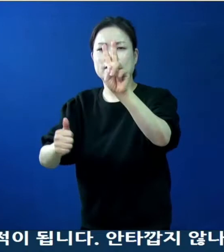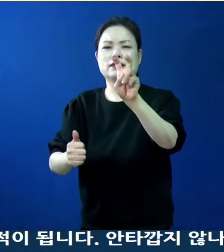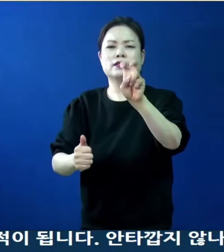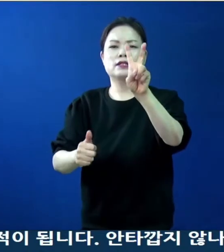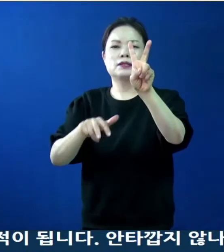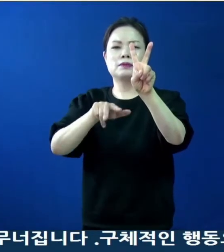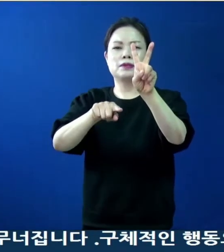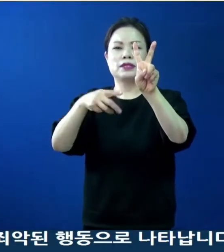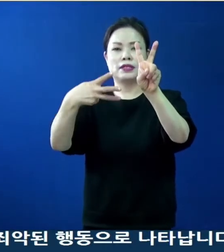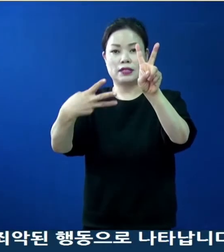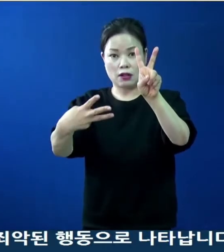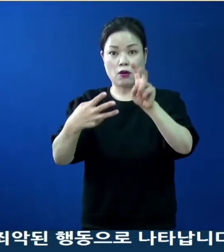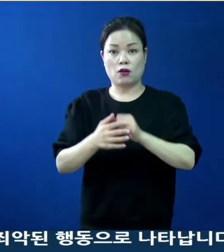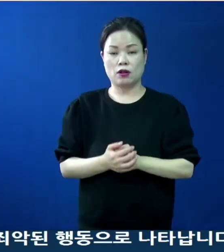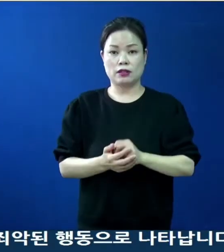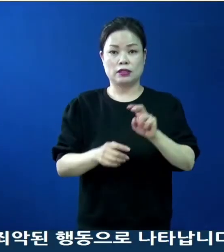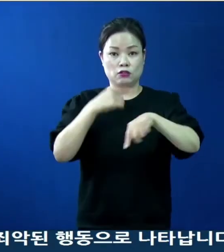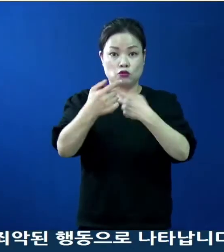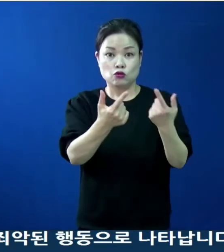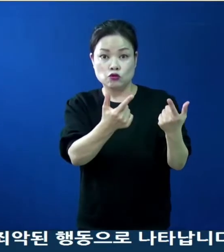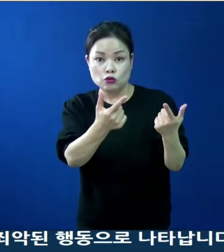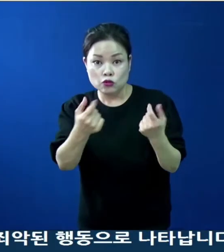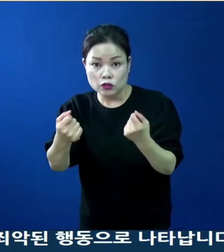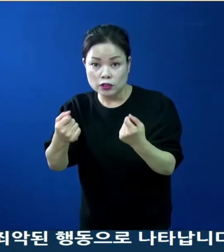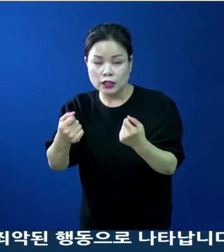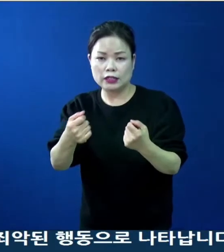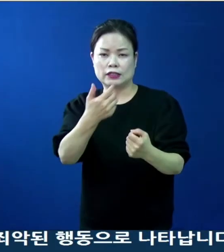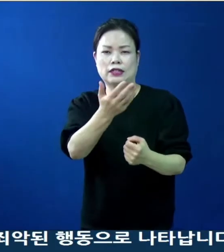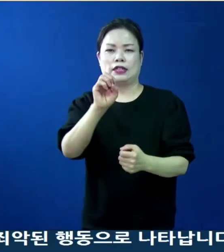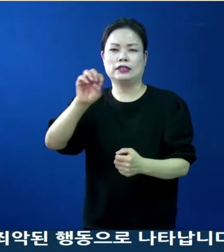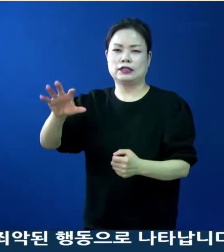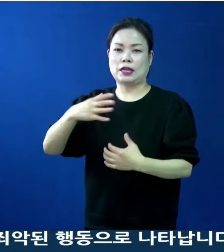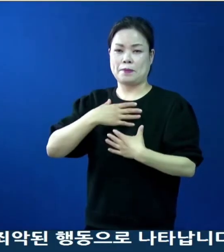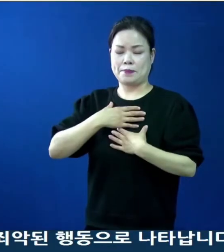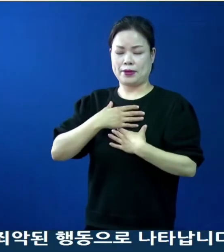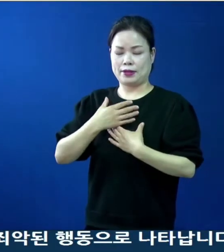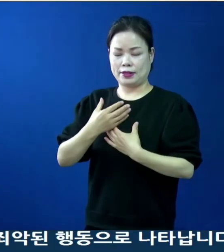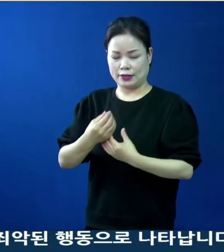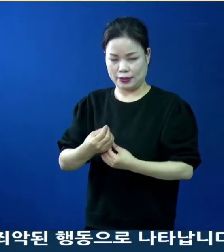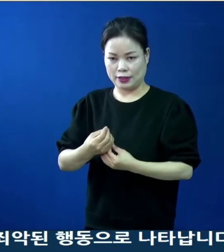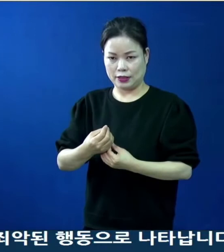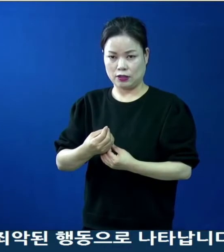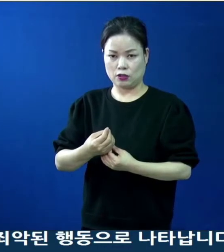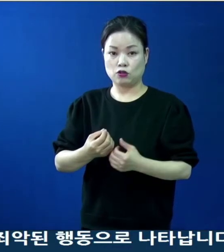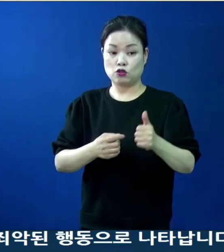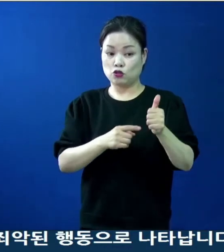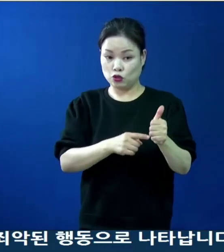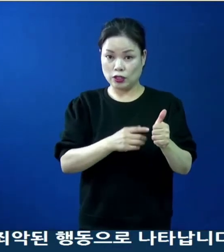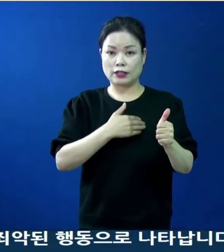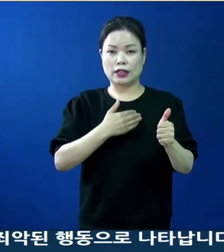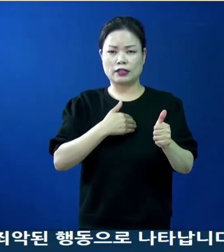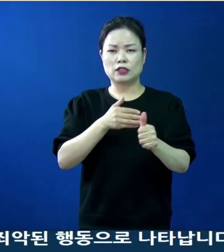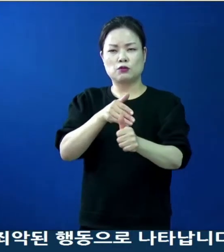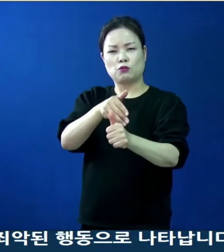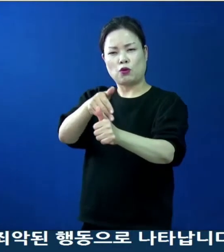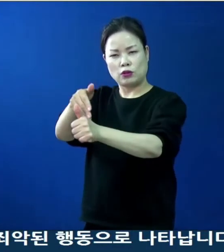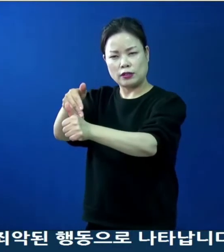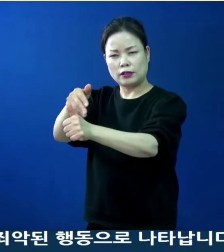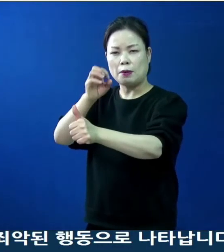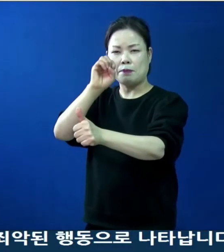22절 우리 같이 보겠습니다. 시작. 그가 이르되 평안하나이다. 우리 주인께서 나를